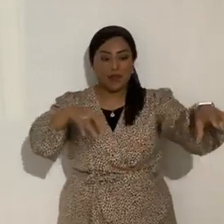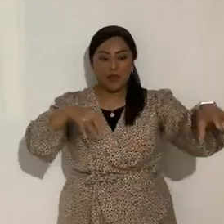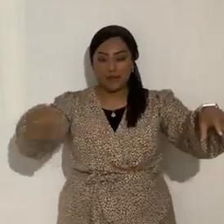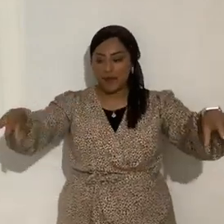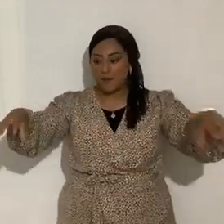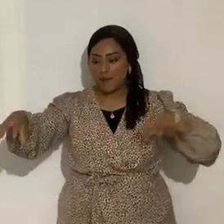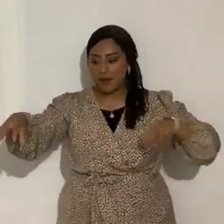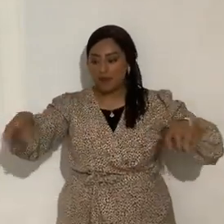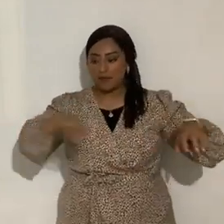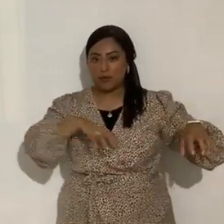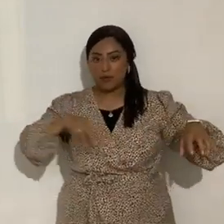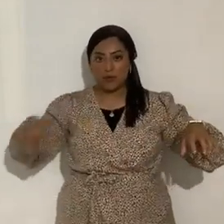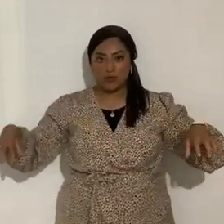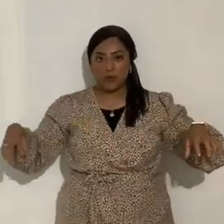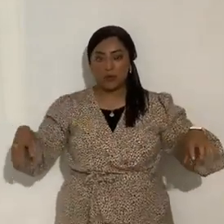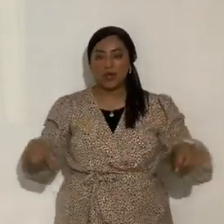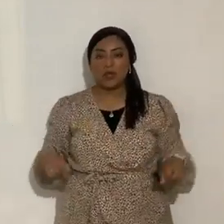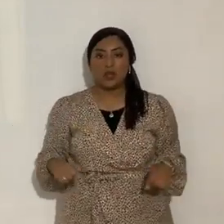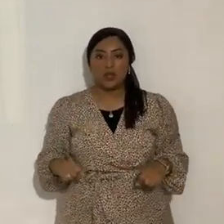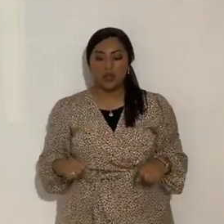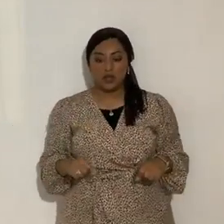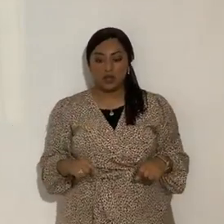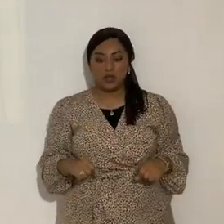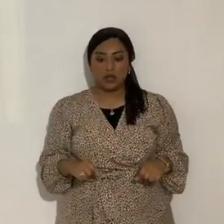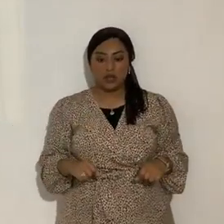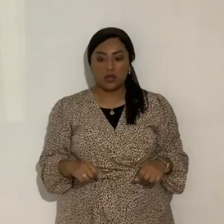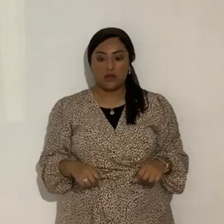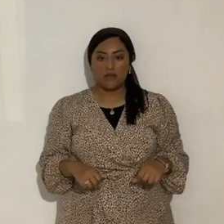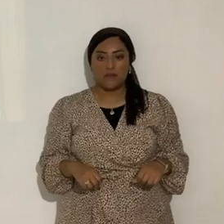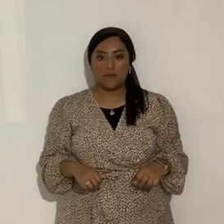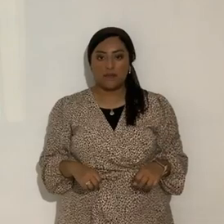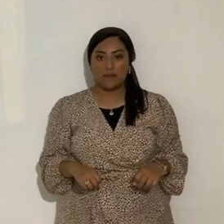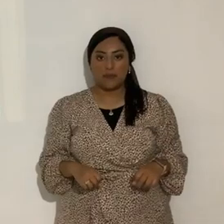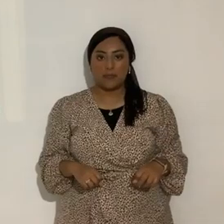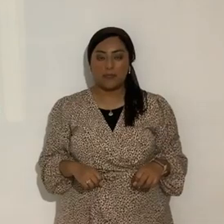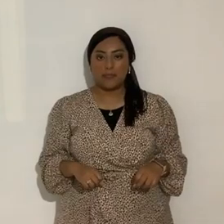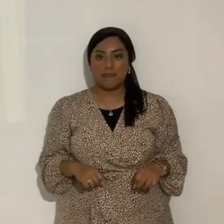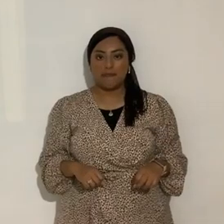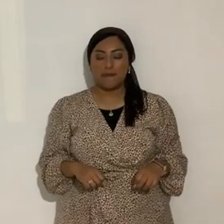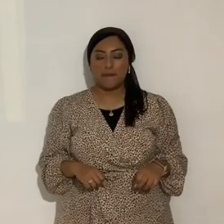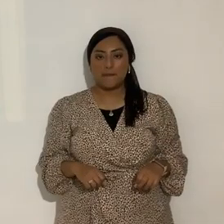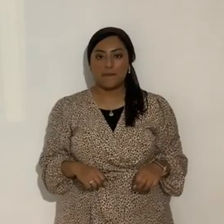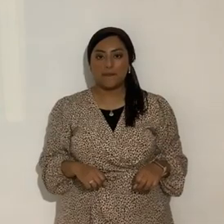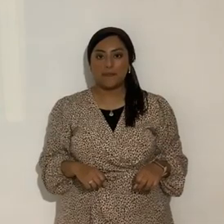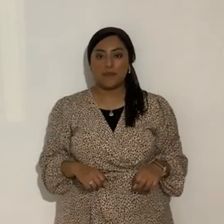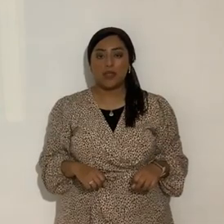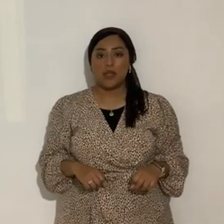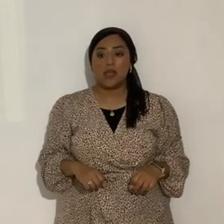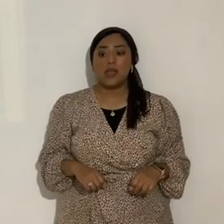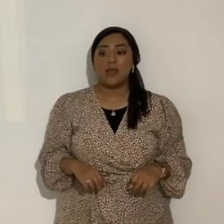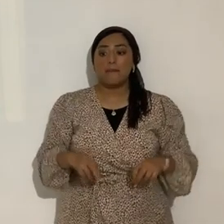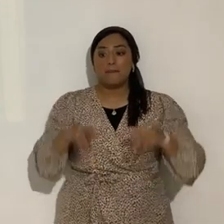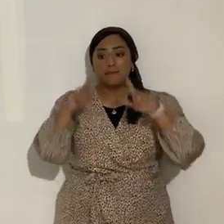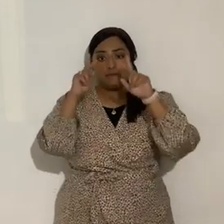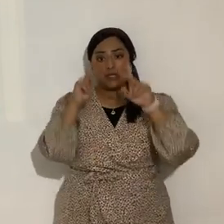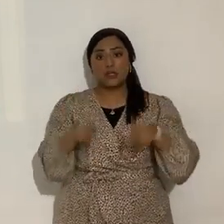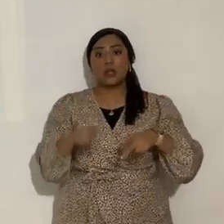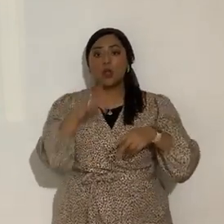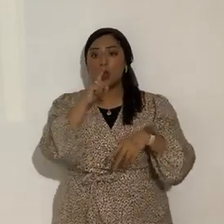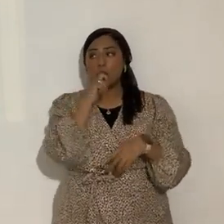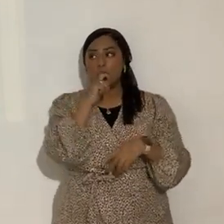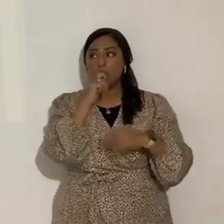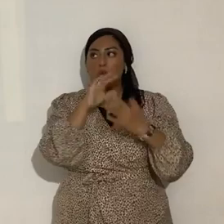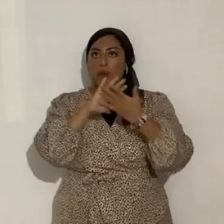ver, digamos, poner en su justo lugar cada idea. El que se hace mártir,